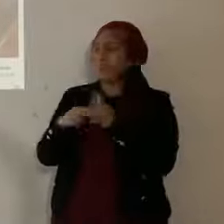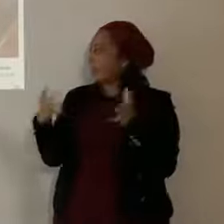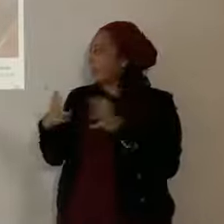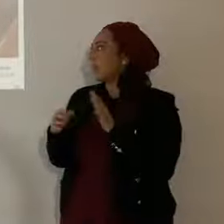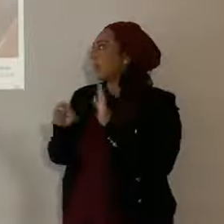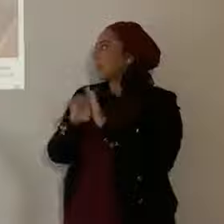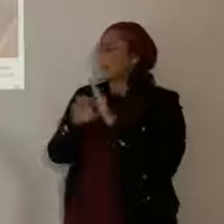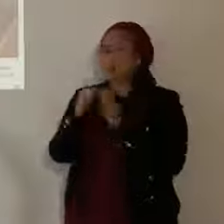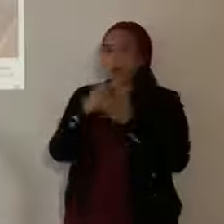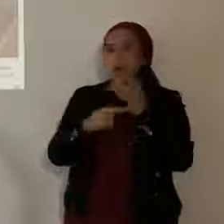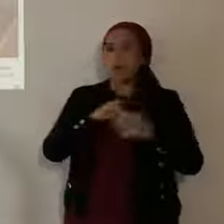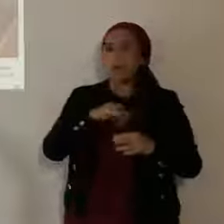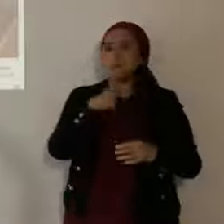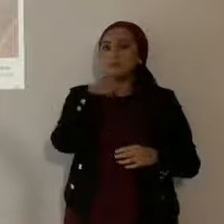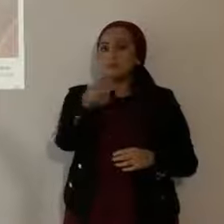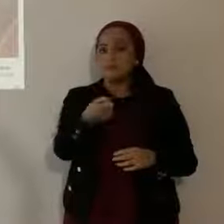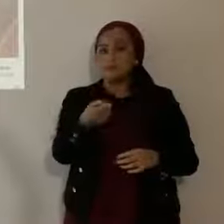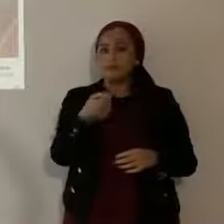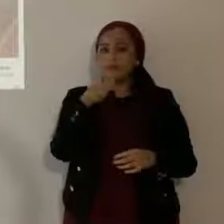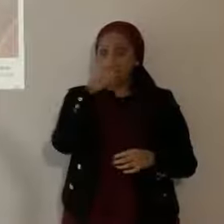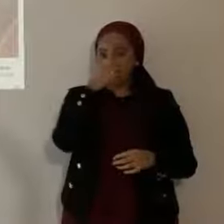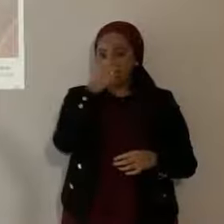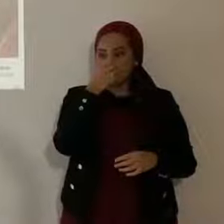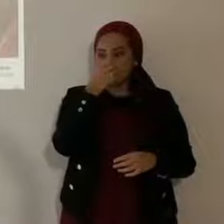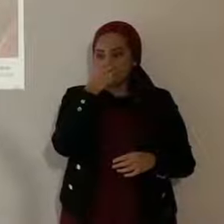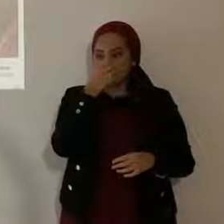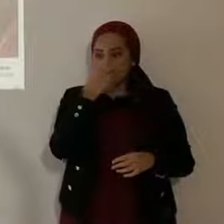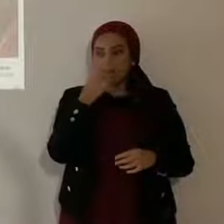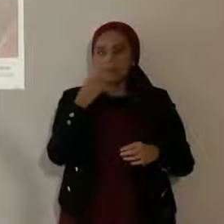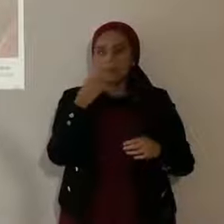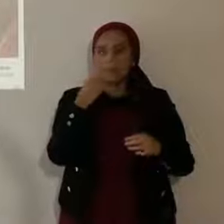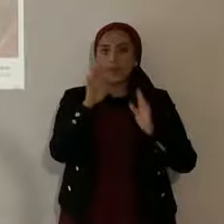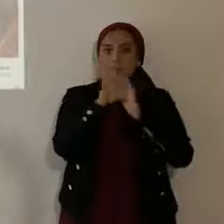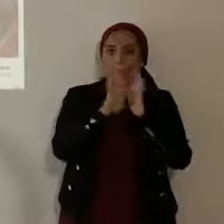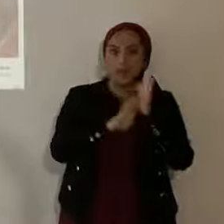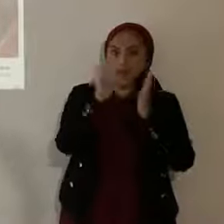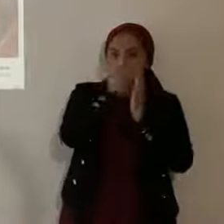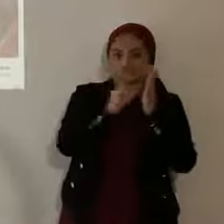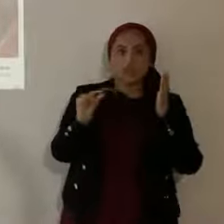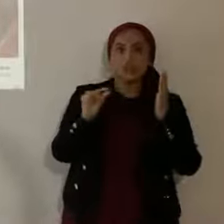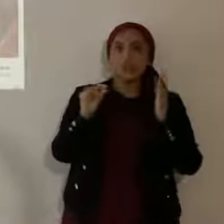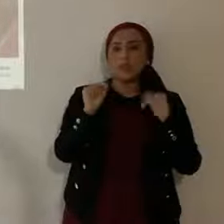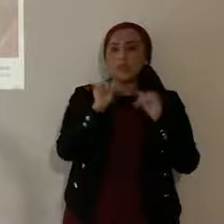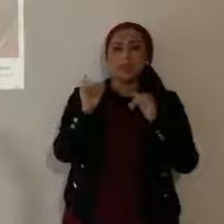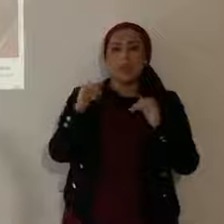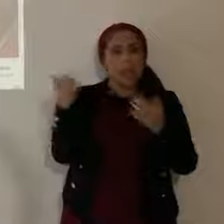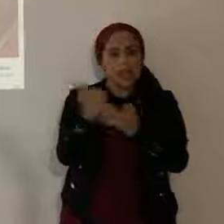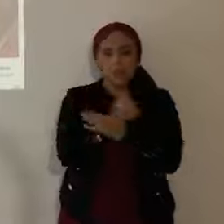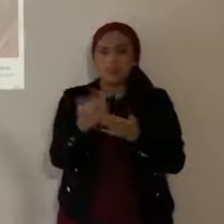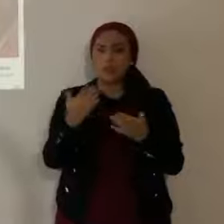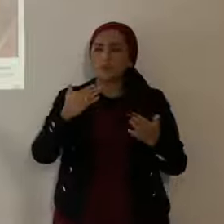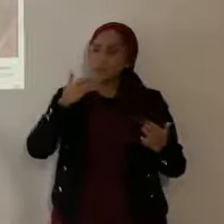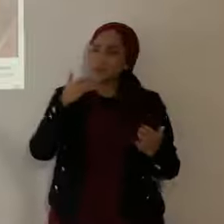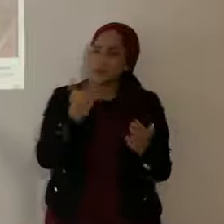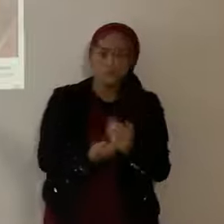lo que yo he venido diciendo de frases o libros como todo va a estar bien, aunque vemos que el mundo está cayendo a